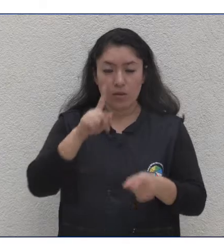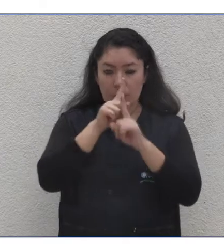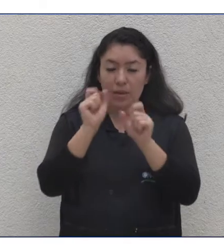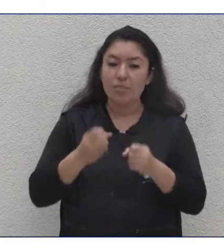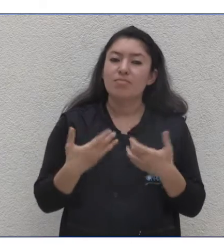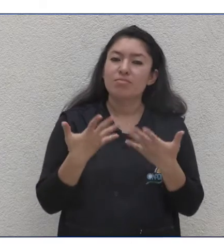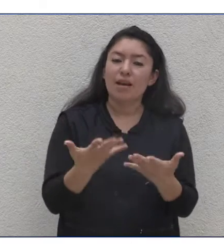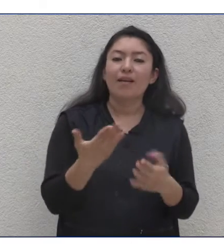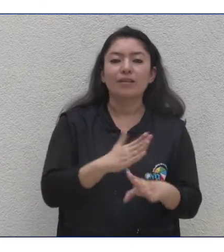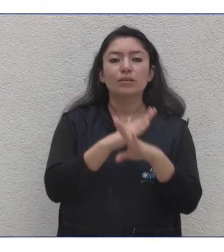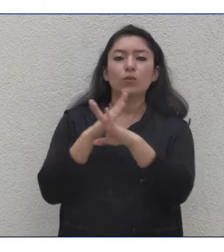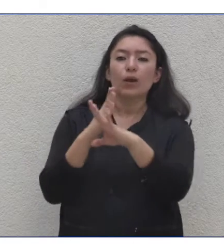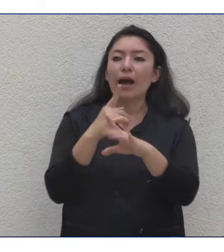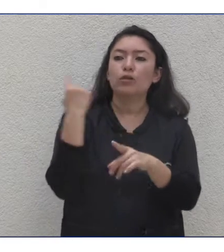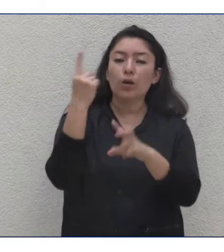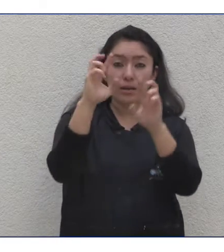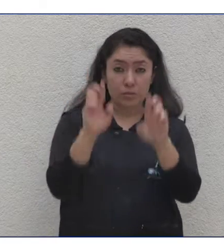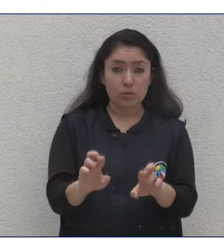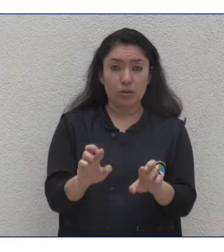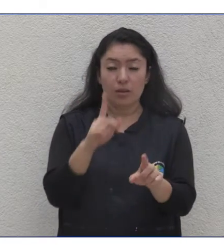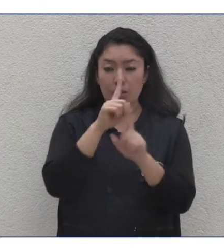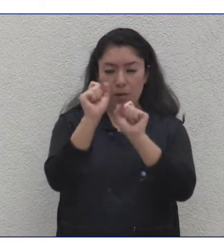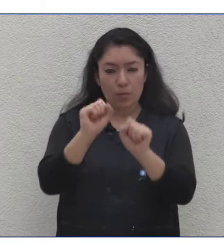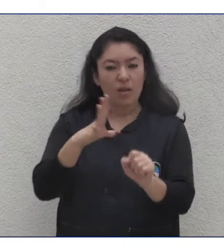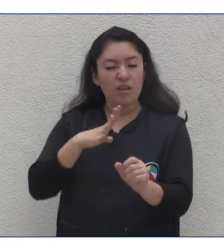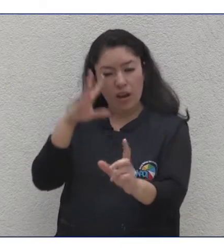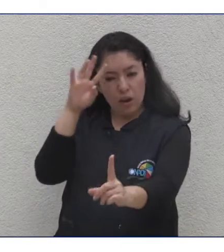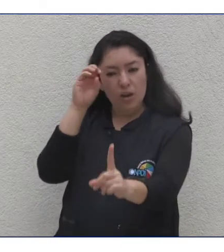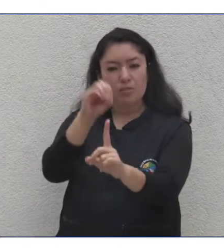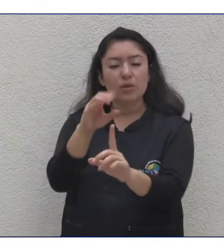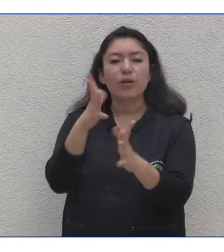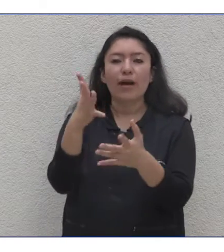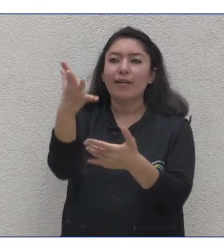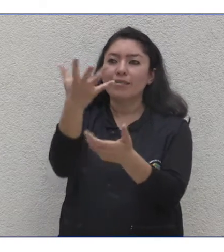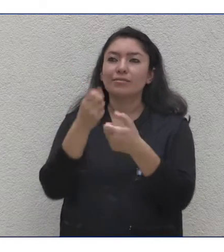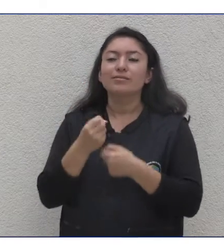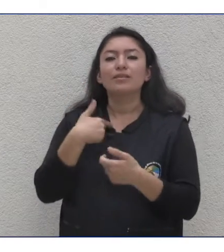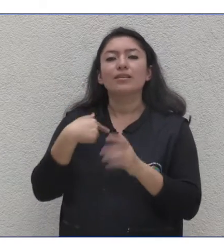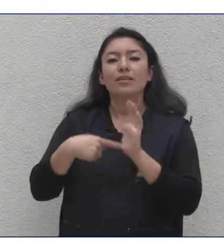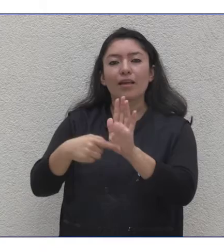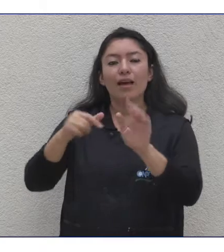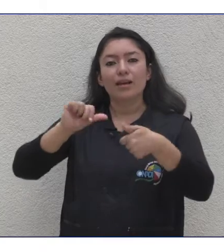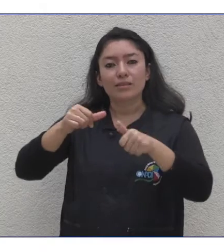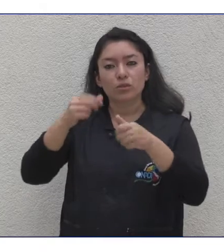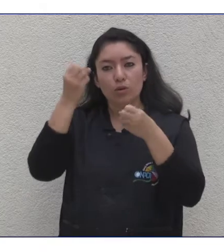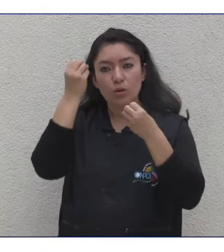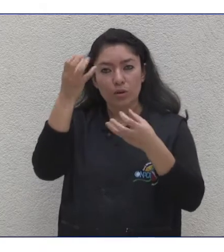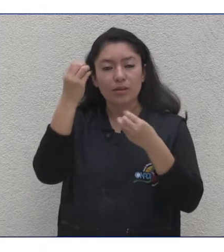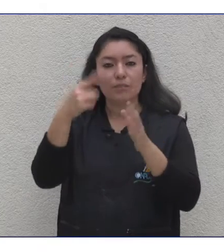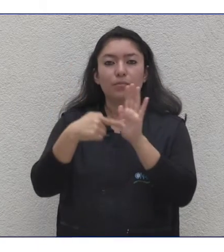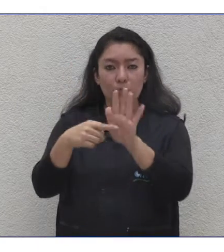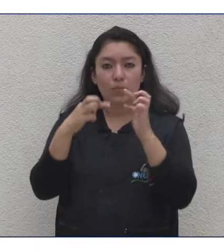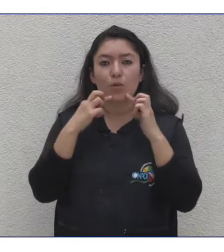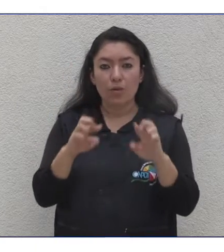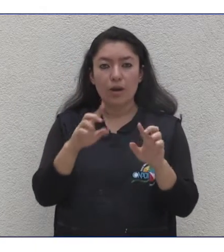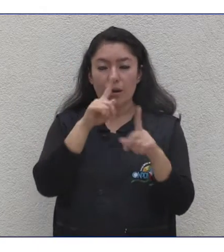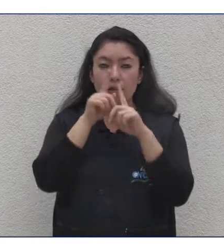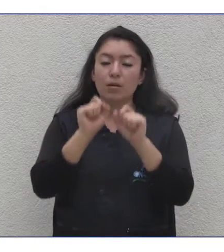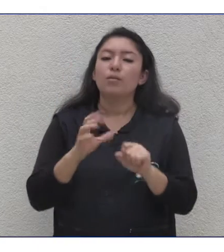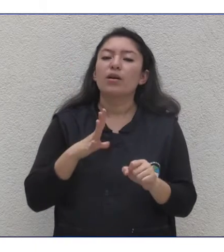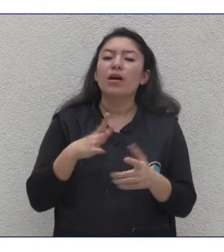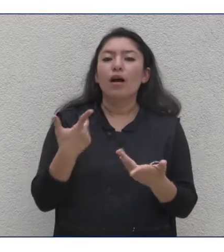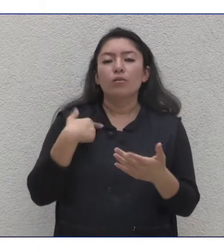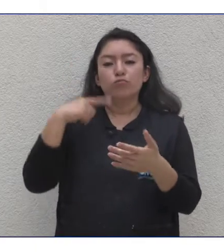seguridad y certeza a todas las personas, consiguiendo hacer efectivo su derecho al acceso a la información pública y a su participación dentro de la